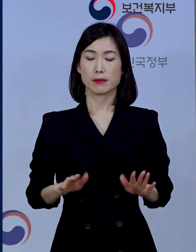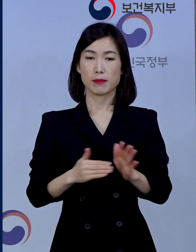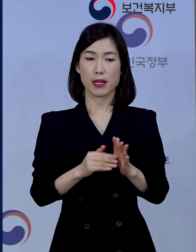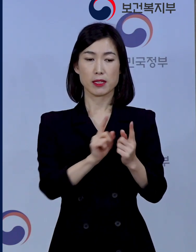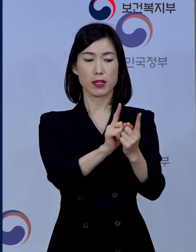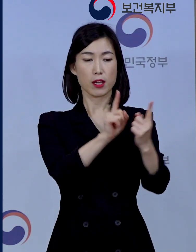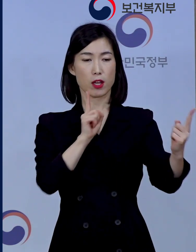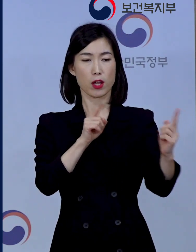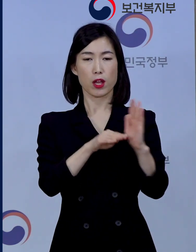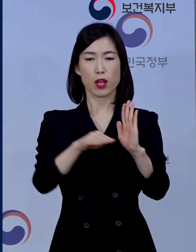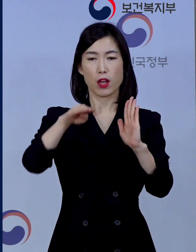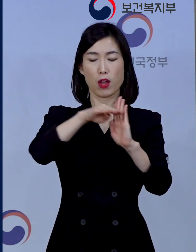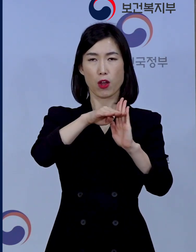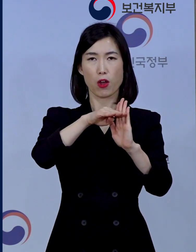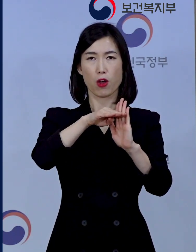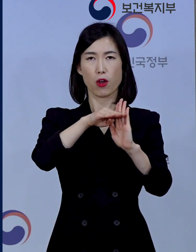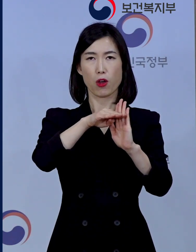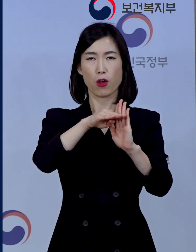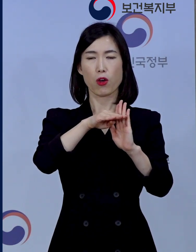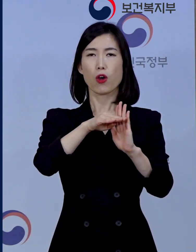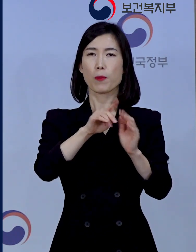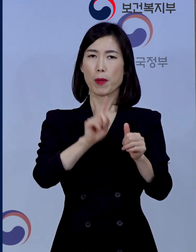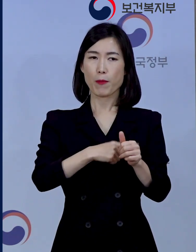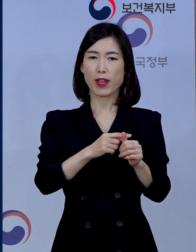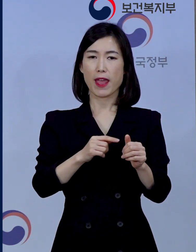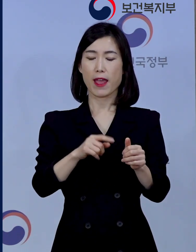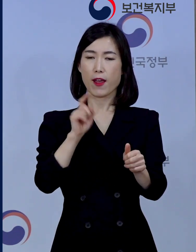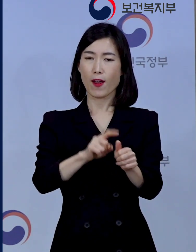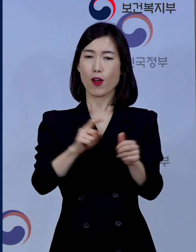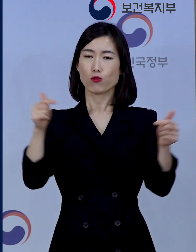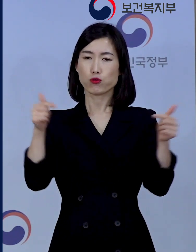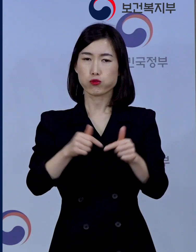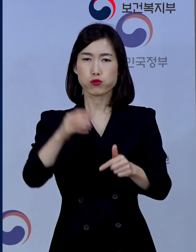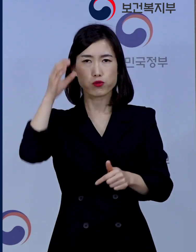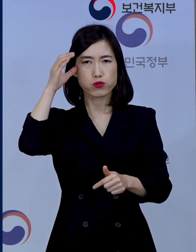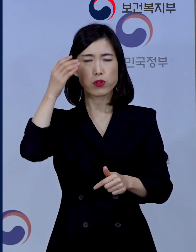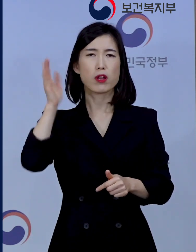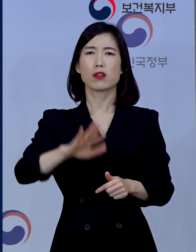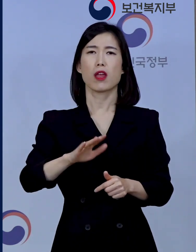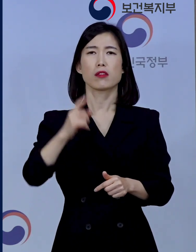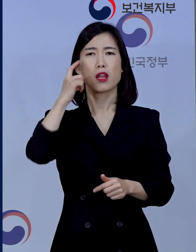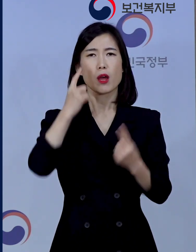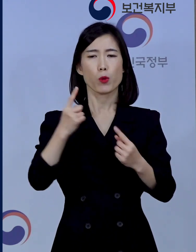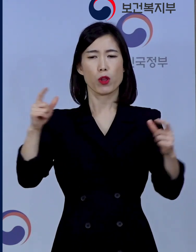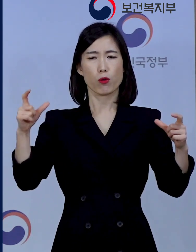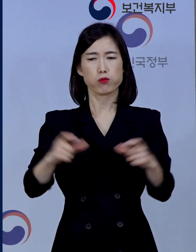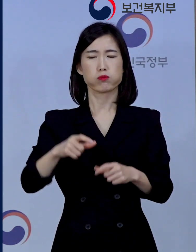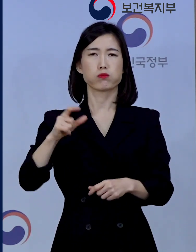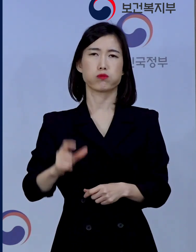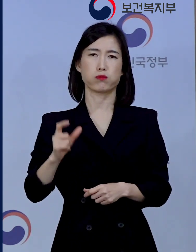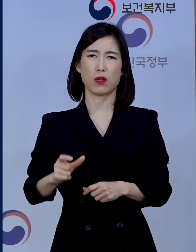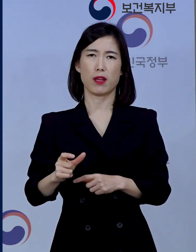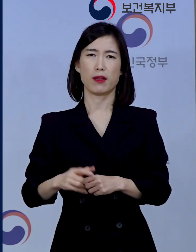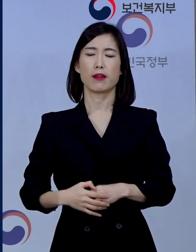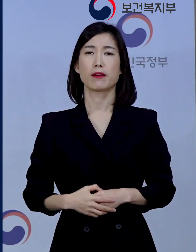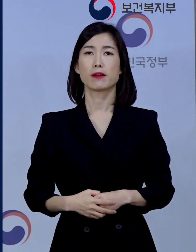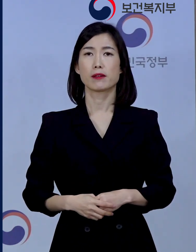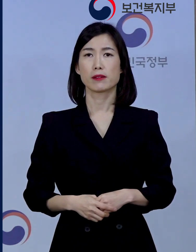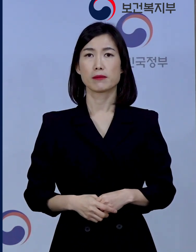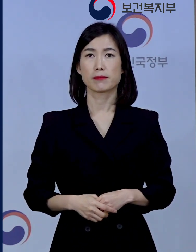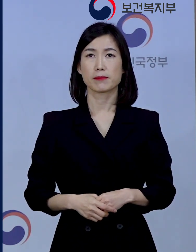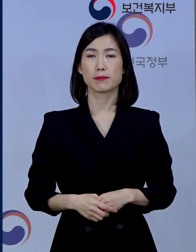그동안 거리두기 단계를 상향한 것에 따른 차단 효과는 아직까지 분명하게 나타나고 있지는 않습니다.